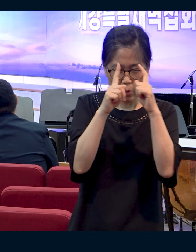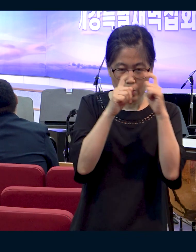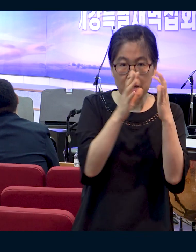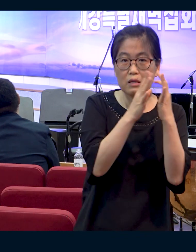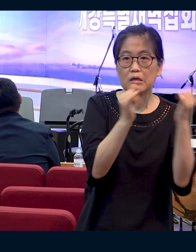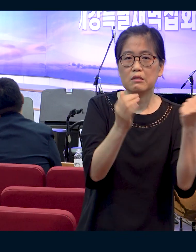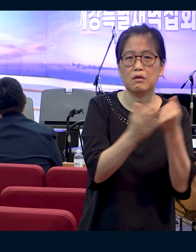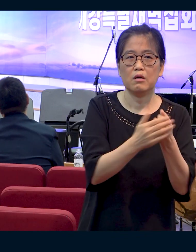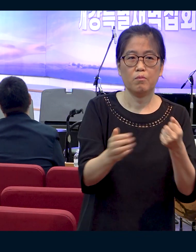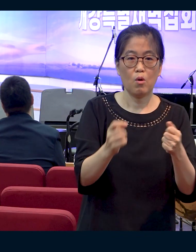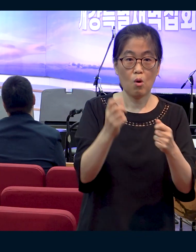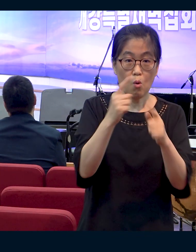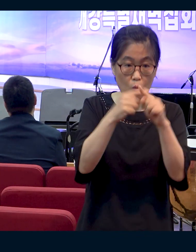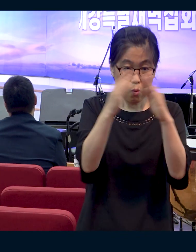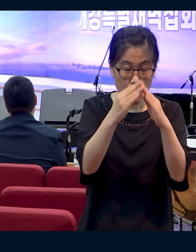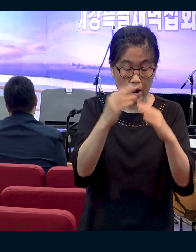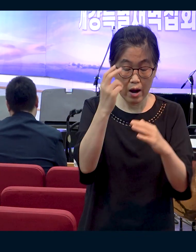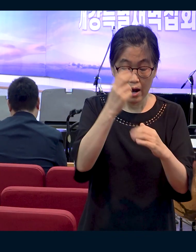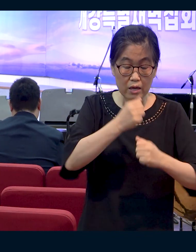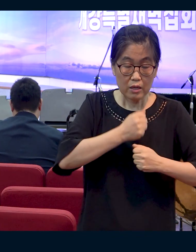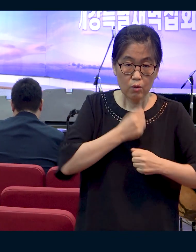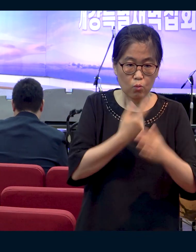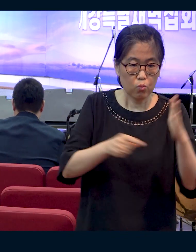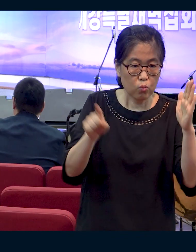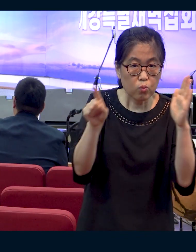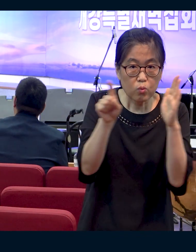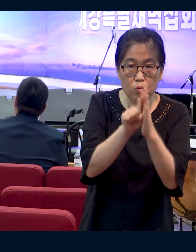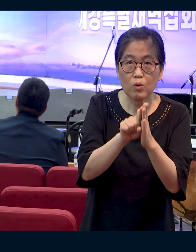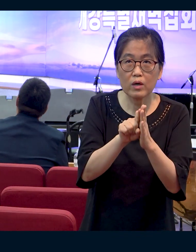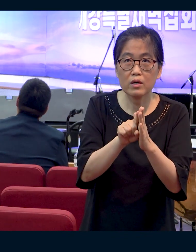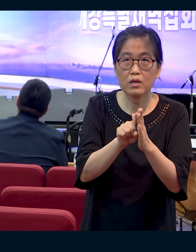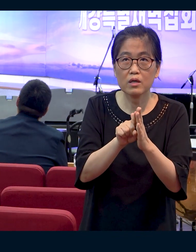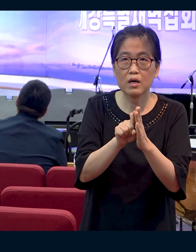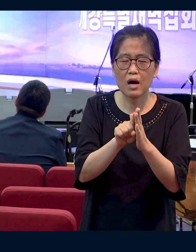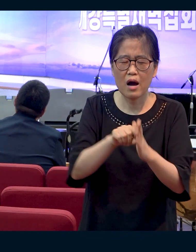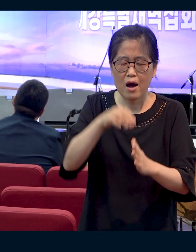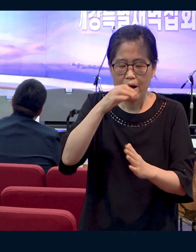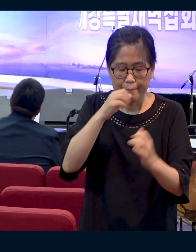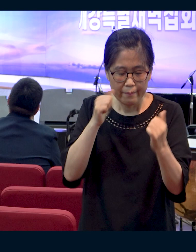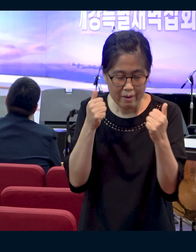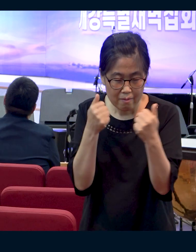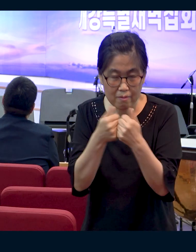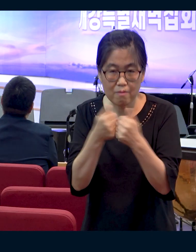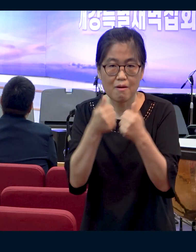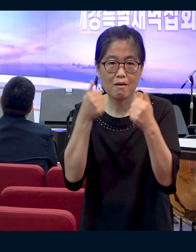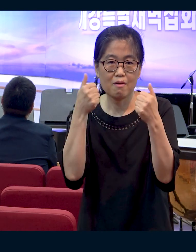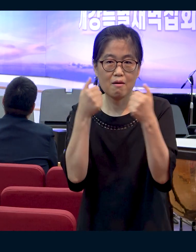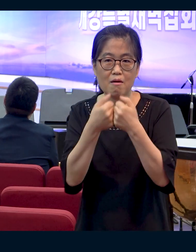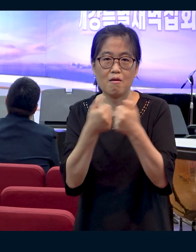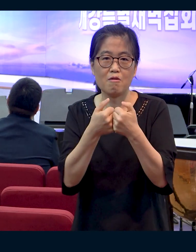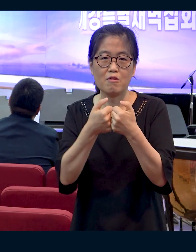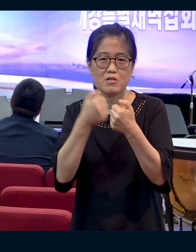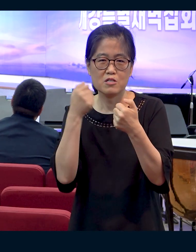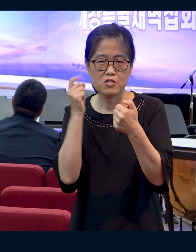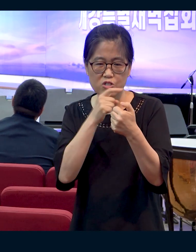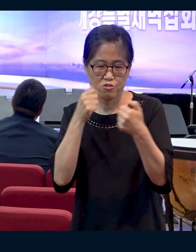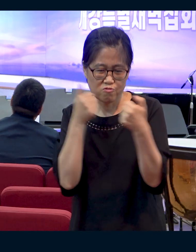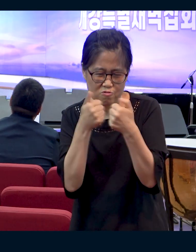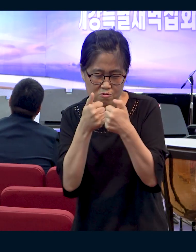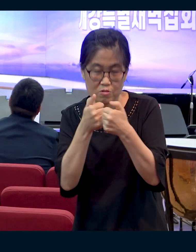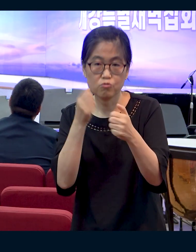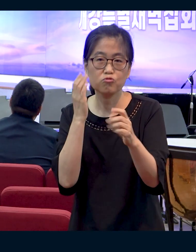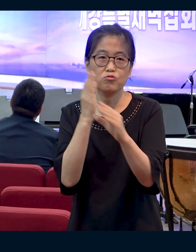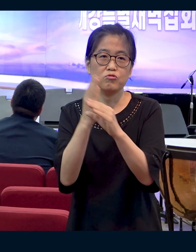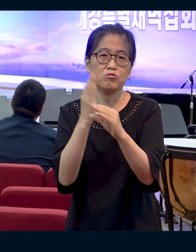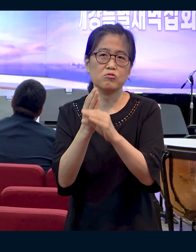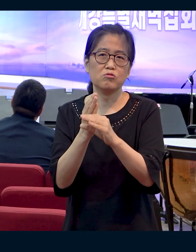하는지, 정말 그 교회를 지켜내기 위해서 미혹하는 자들과 정말 힘든 싸움을 했어요. 그래서 정말 치열하게